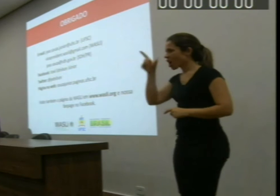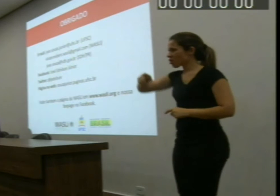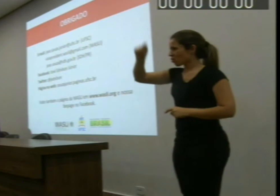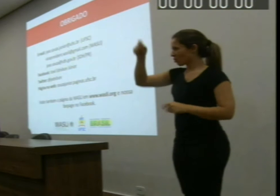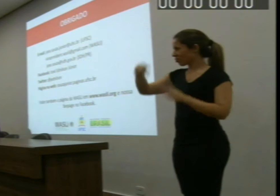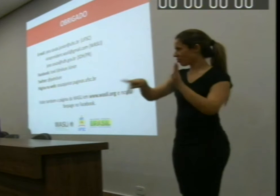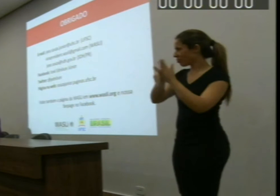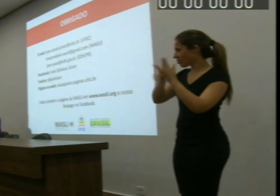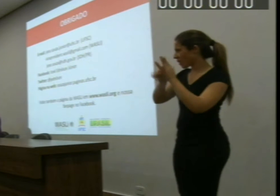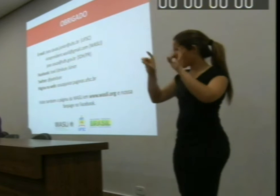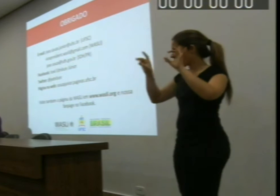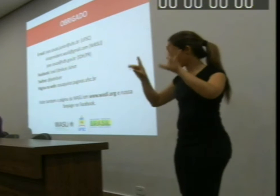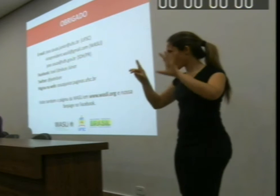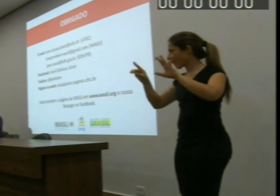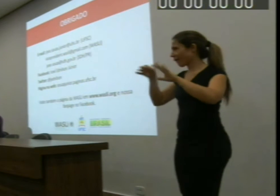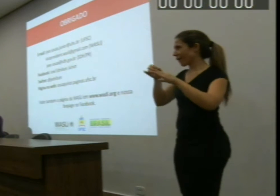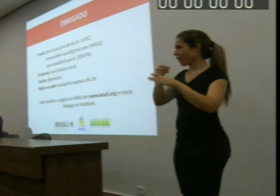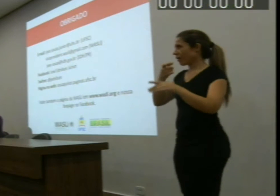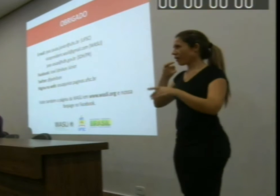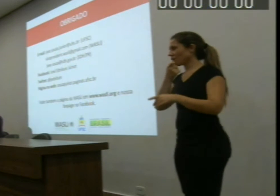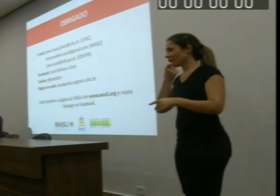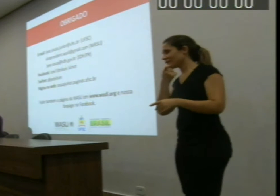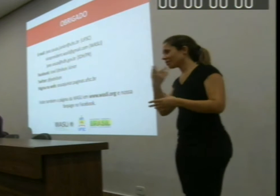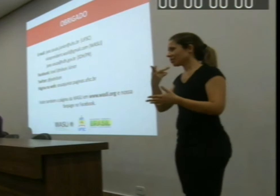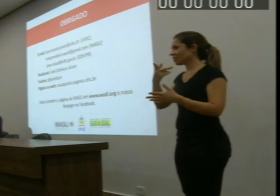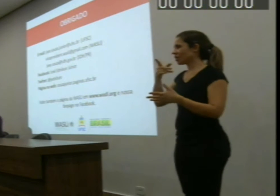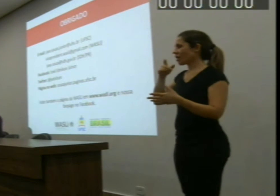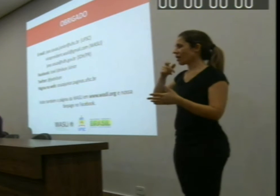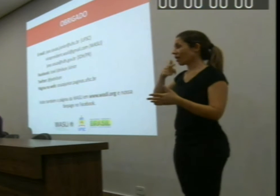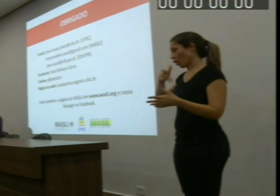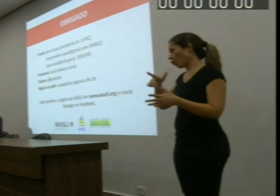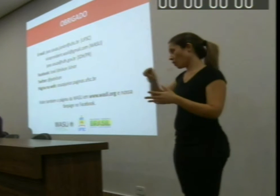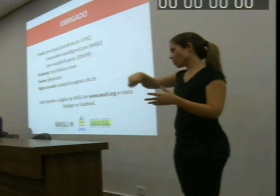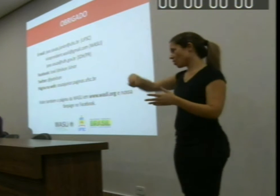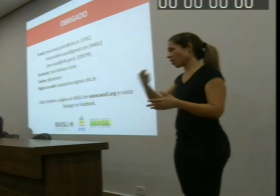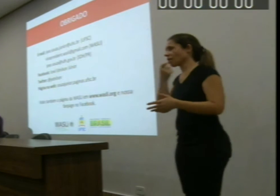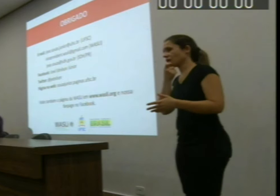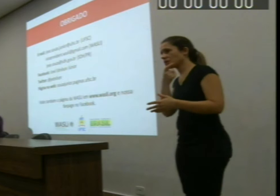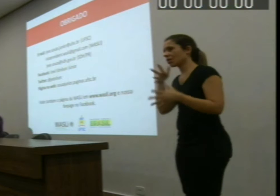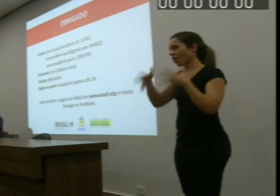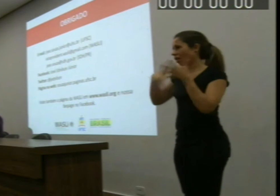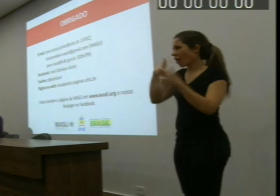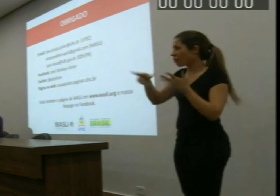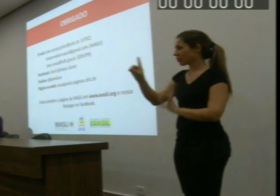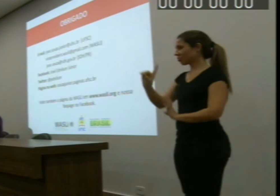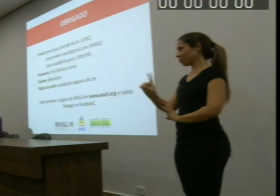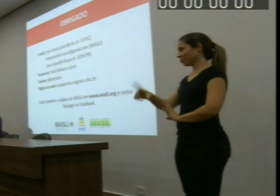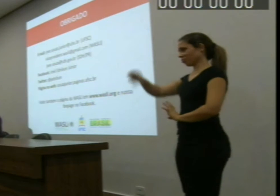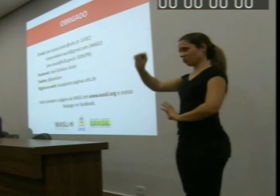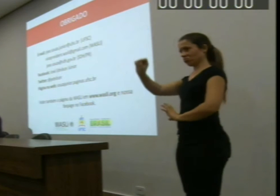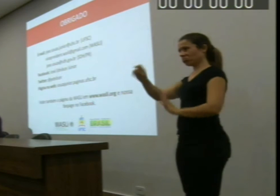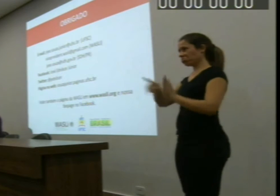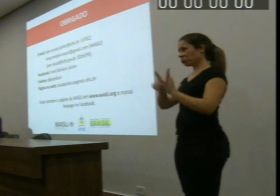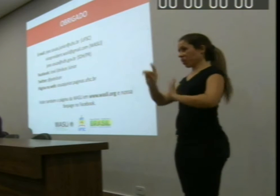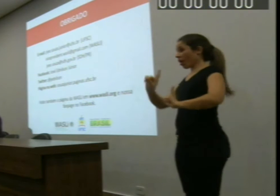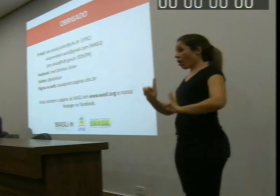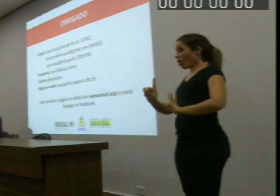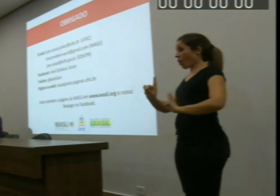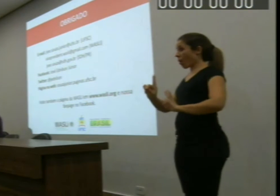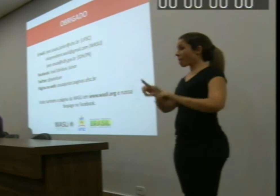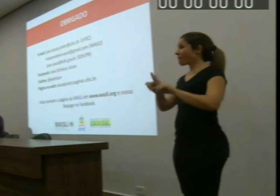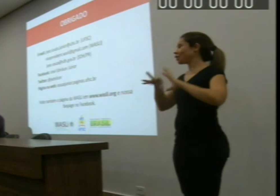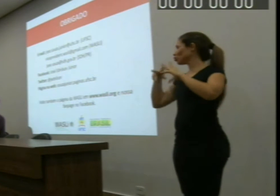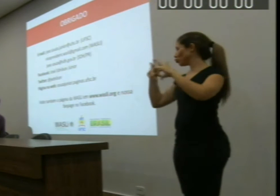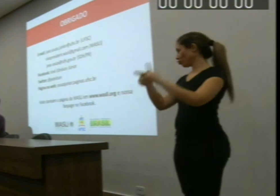é são os sinais internacionais que tem um padrão está se estabelecendo cada vez mais um padrão mas ao mesmo tempo ele também é